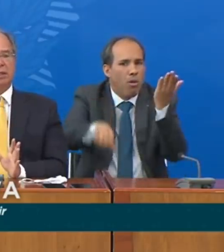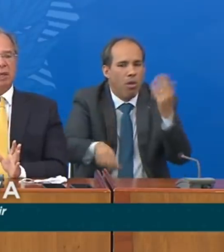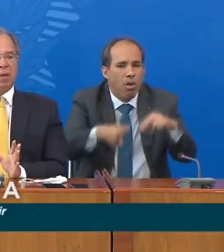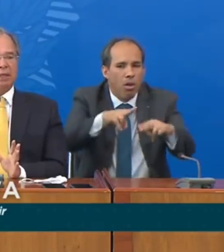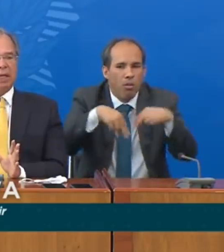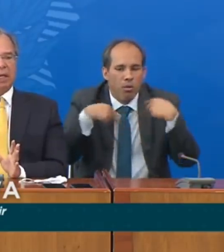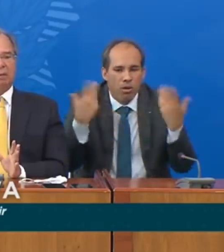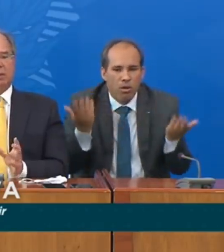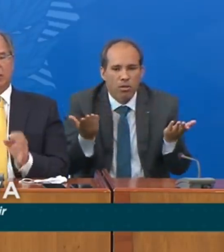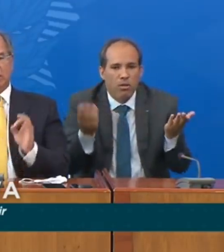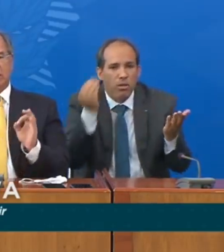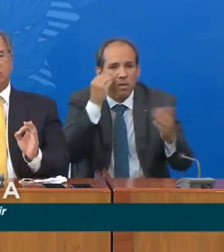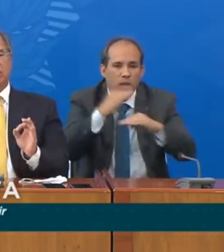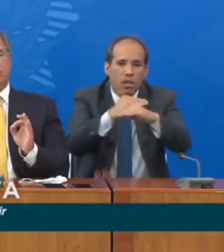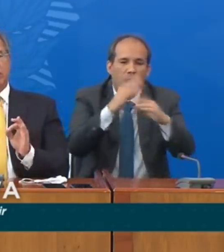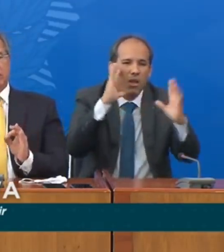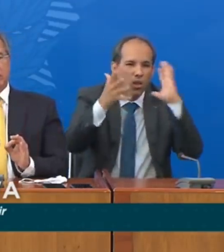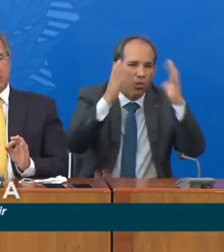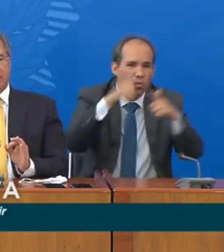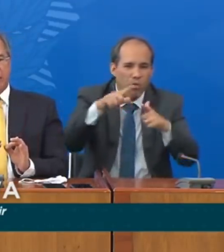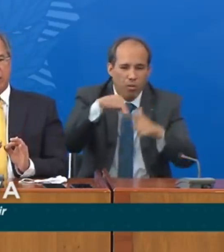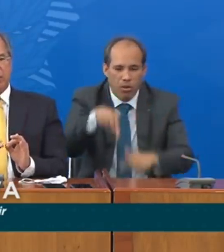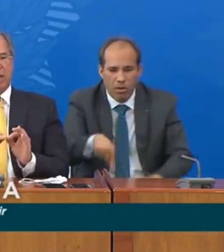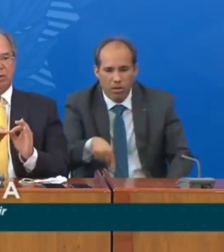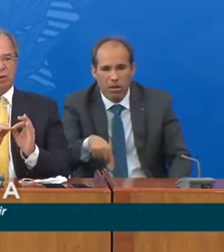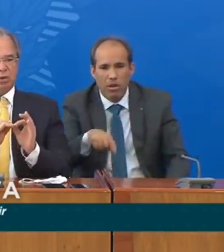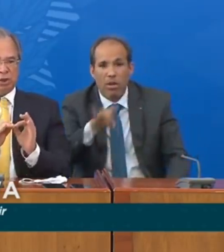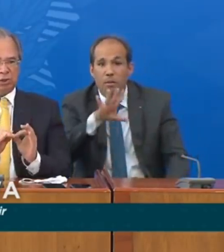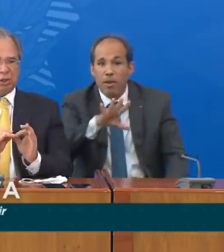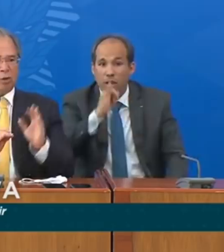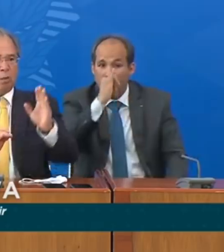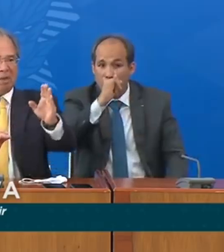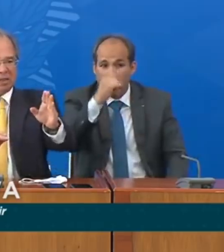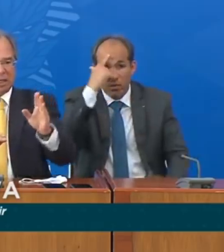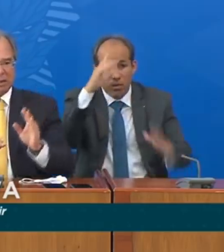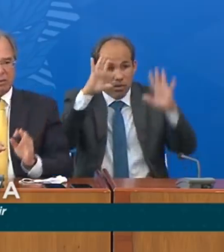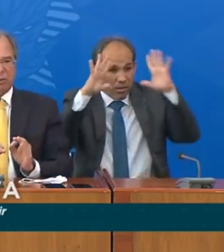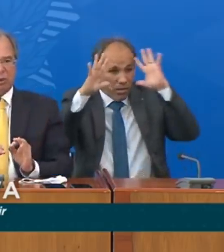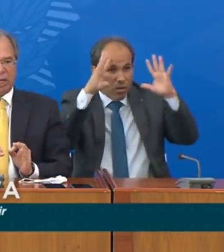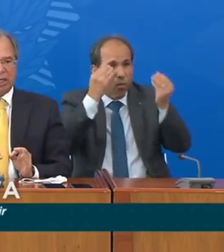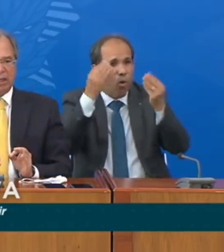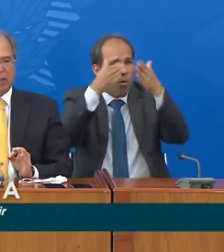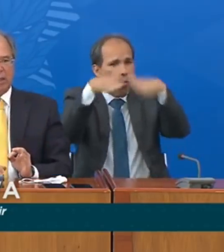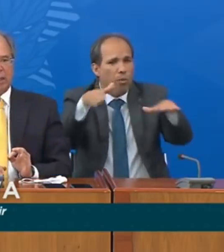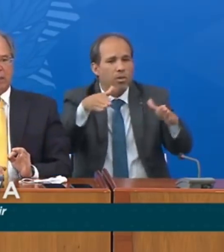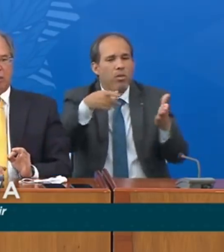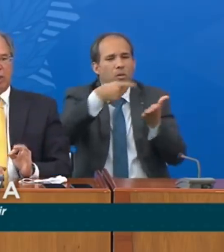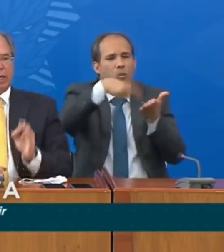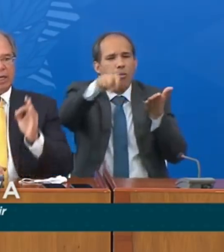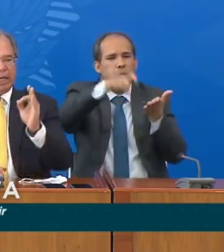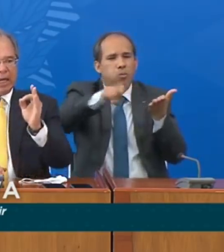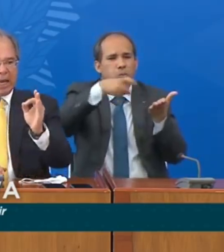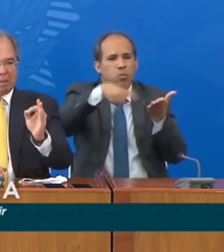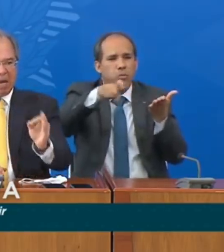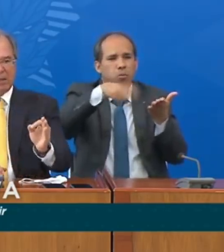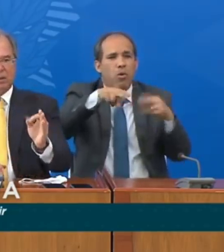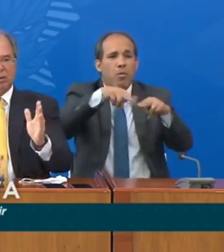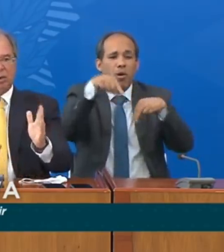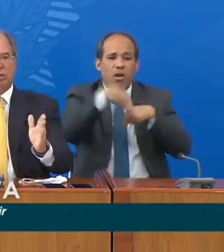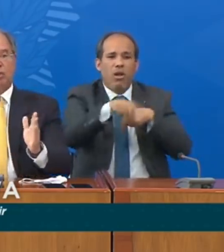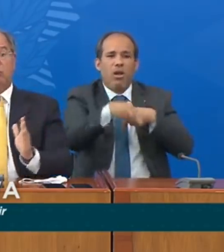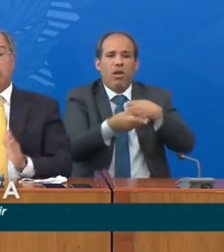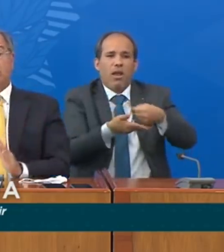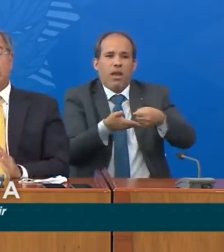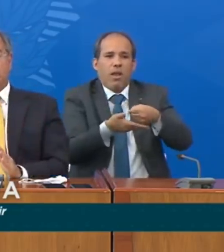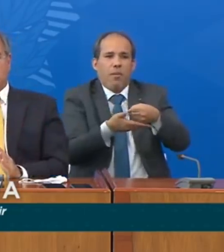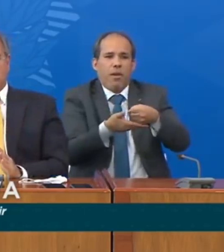podíamos gastar mais. Mas eu faço questão de enfatizar esse raciocínio da compensação tributária, porque ele é a base do